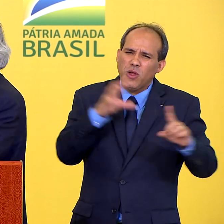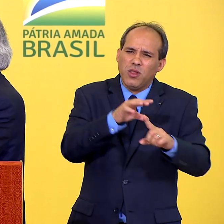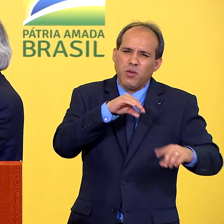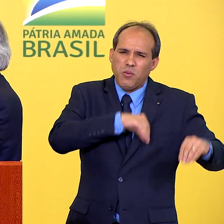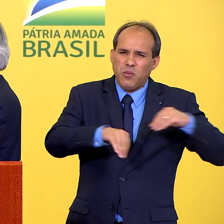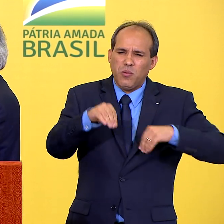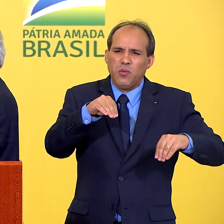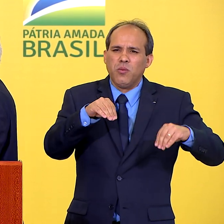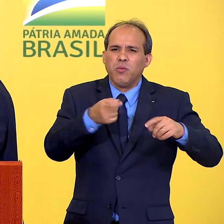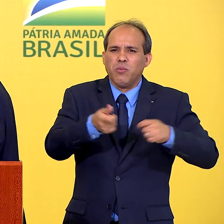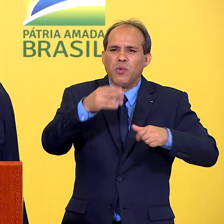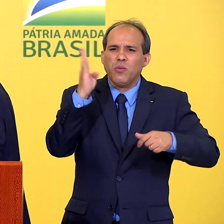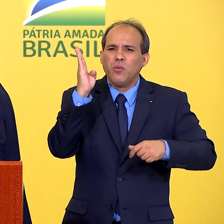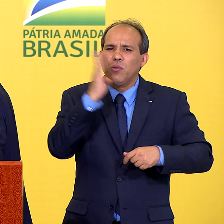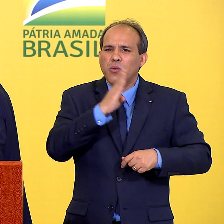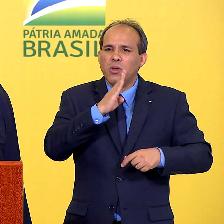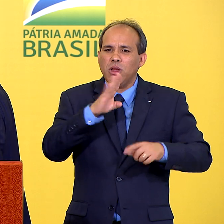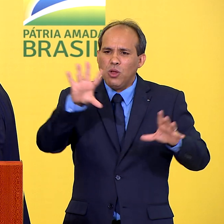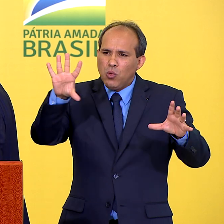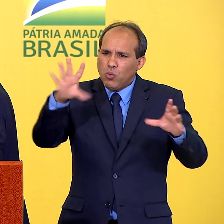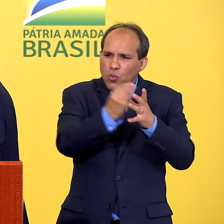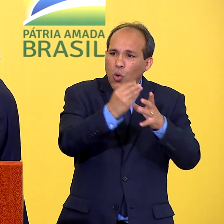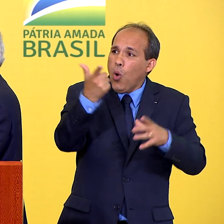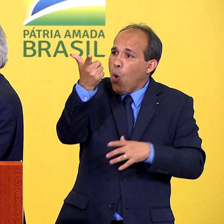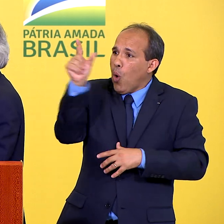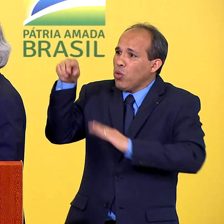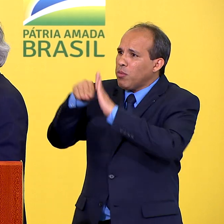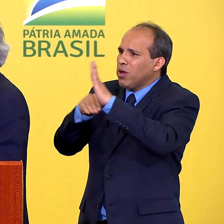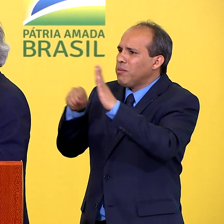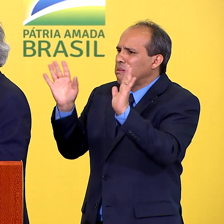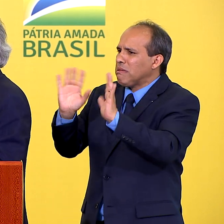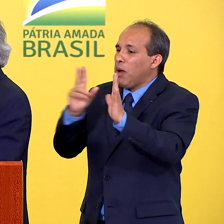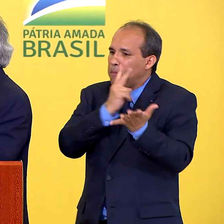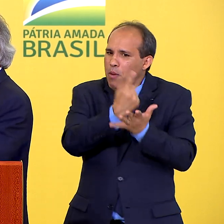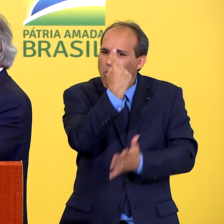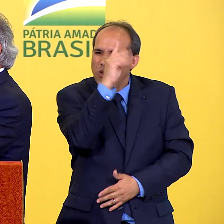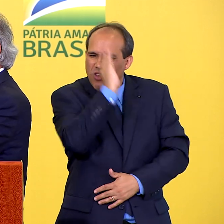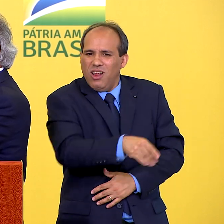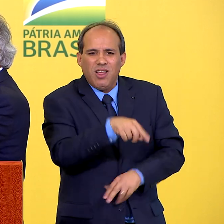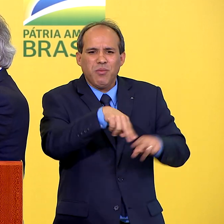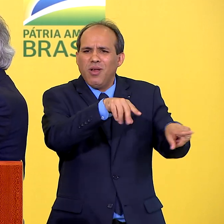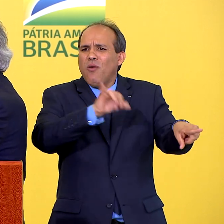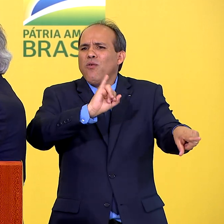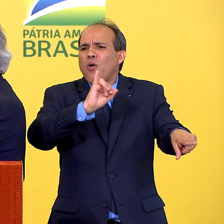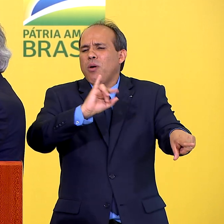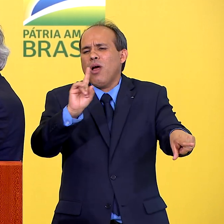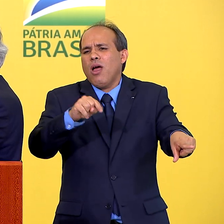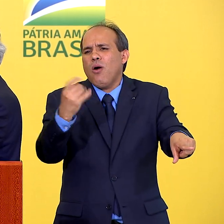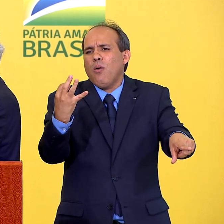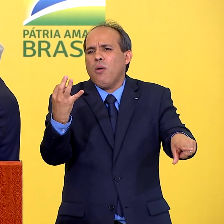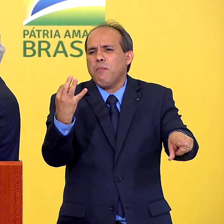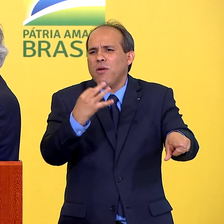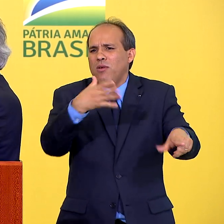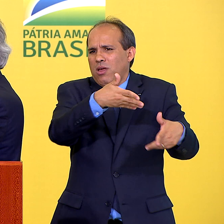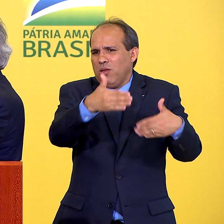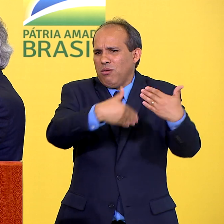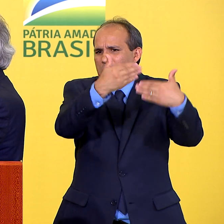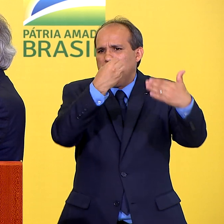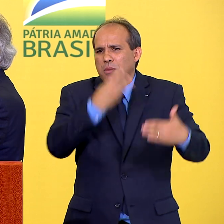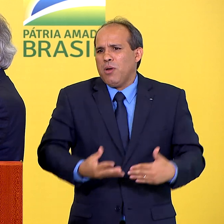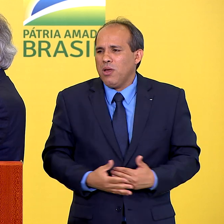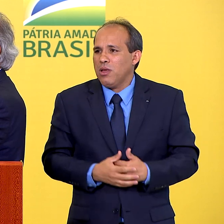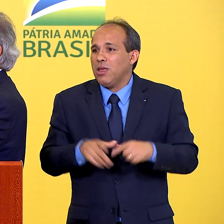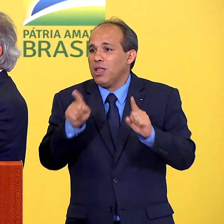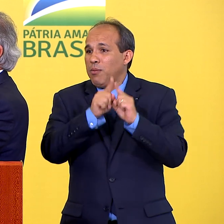simplesmente deslocou os programas concorrentes. Foi inevitável. E aí nós colocamos esse campo de aterrissagem, que foi